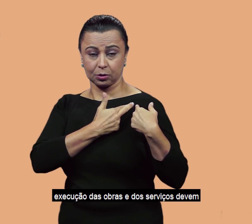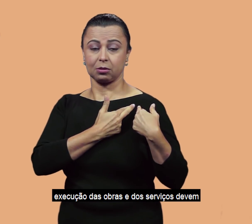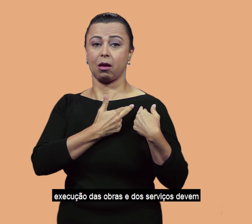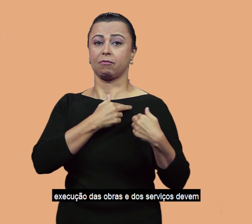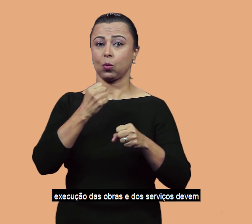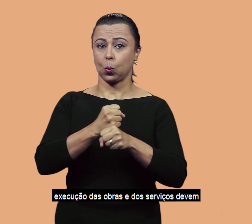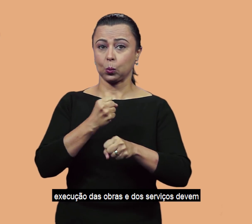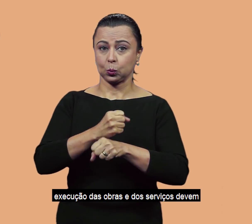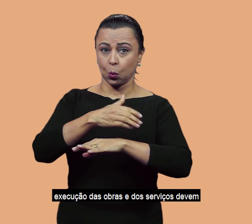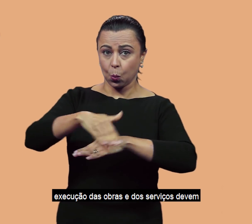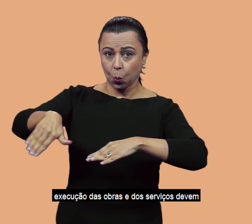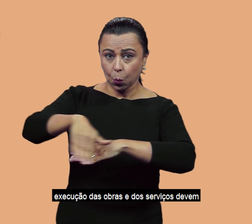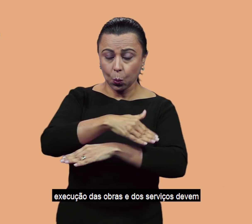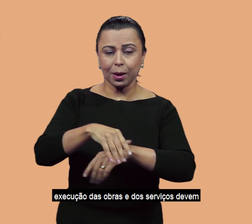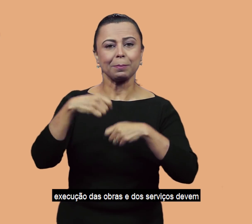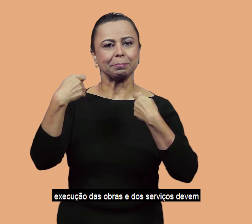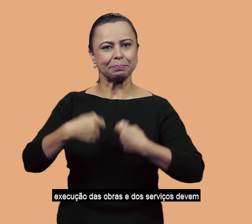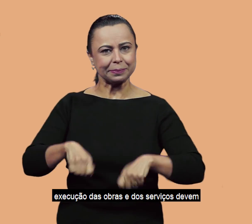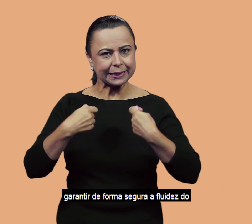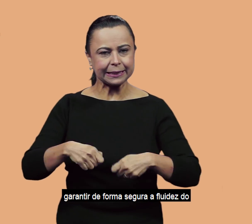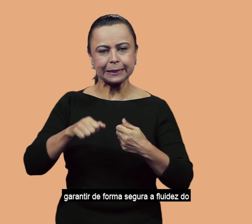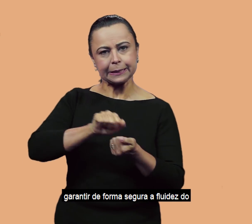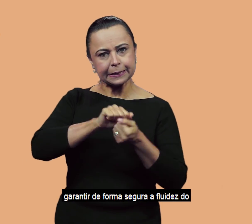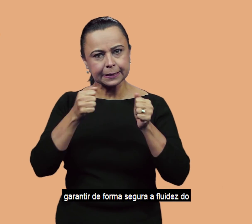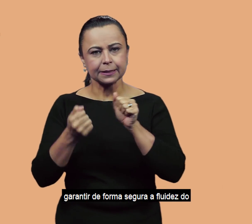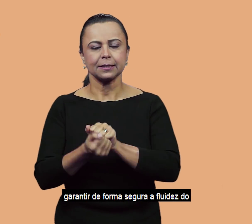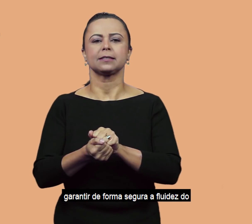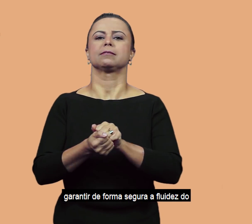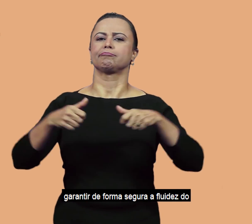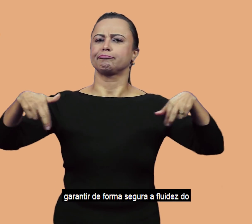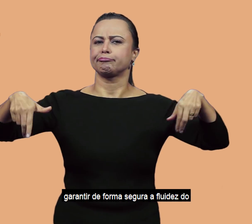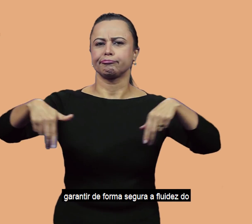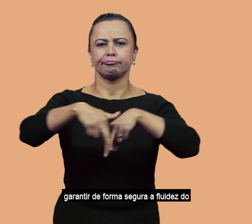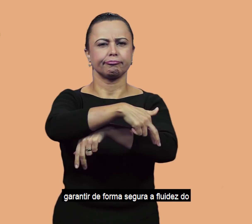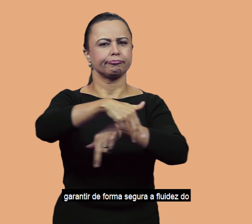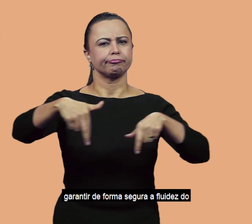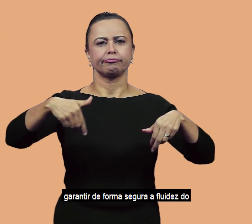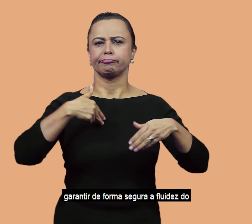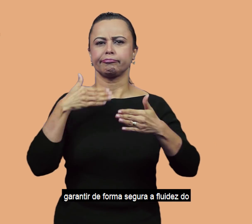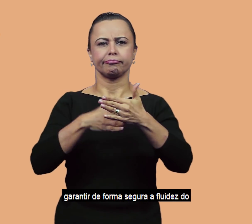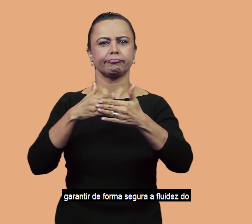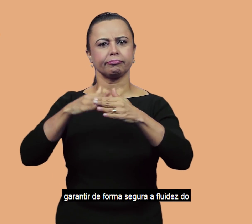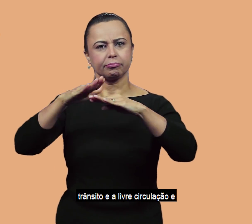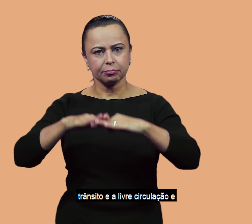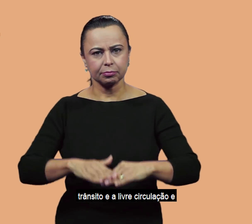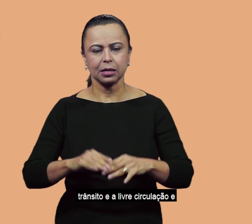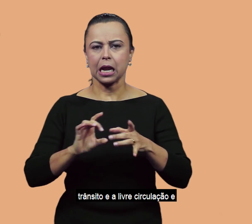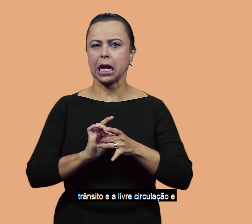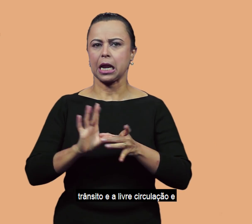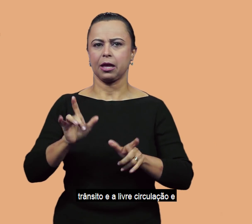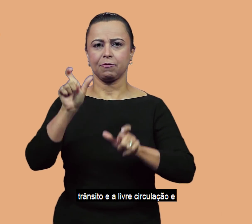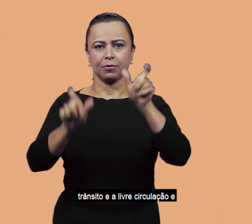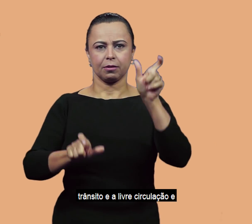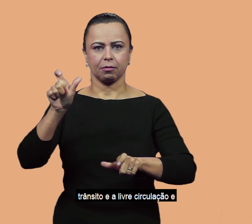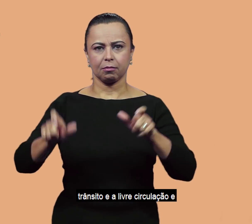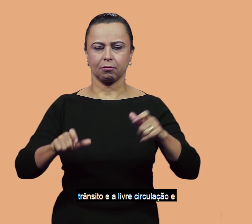obras e dos serviços devem garantir de forma segura a fluidez do trânsito ea livre circulação